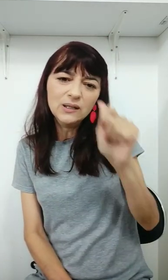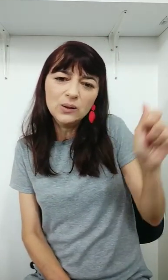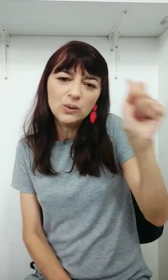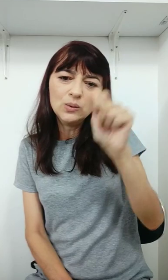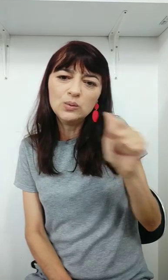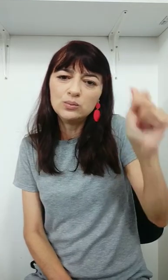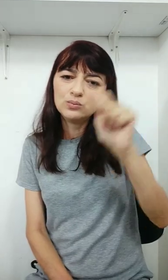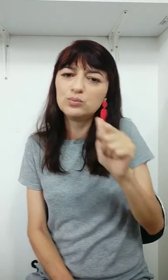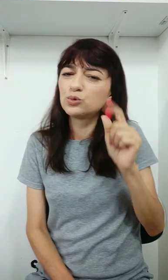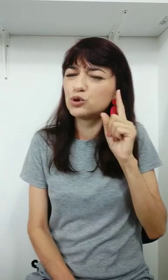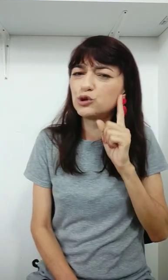tenham